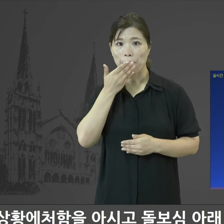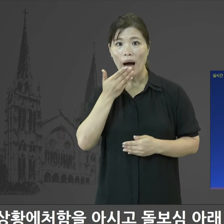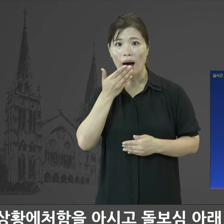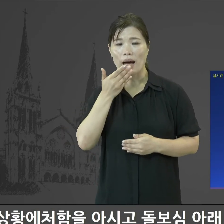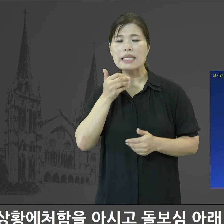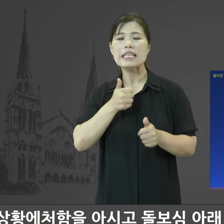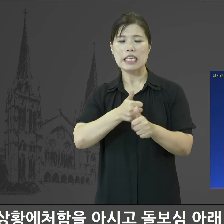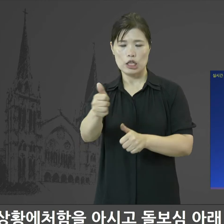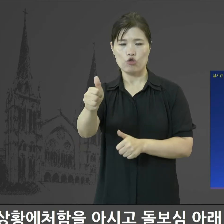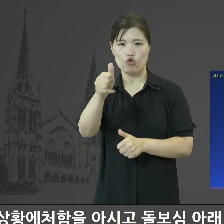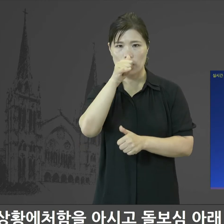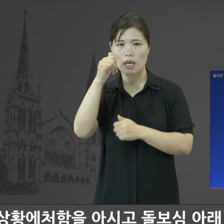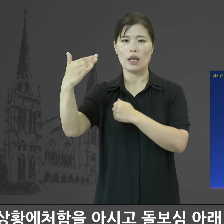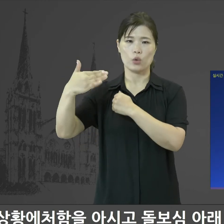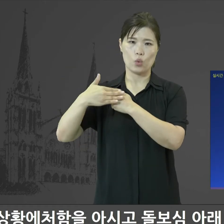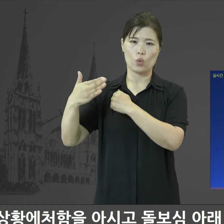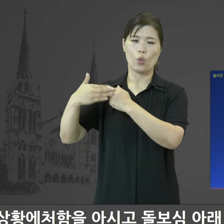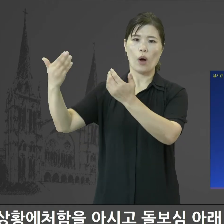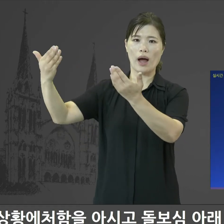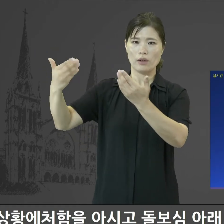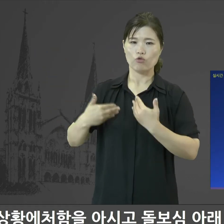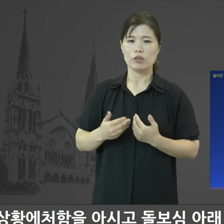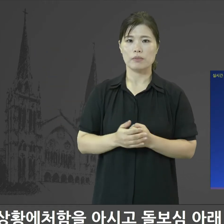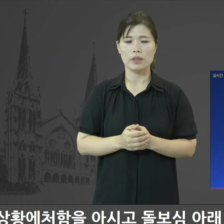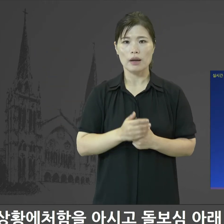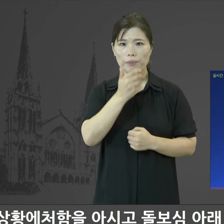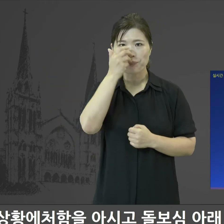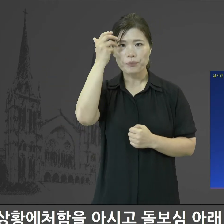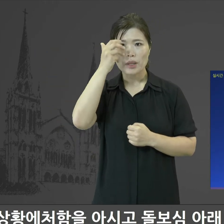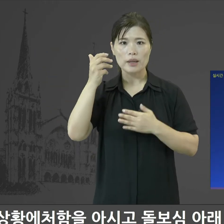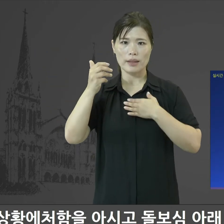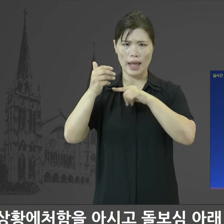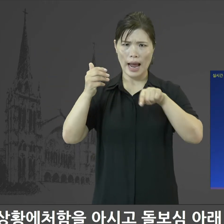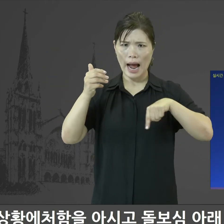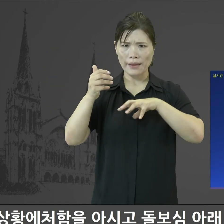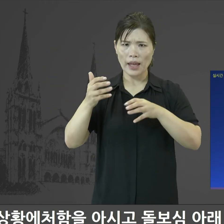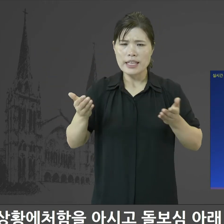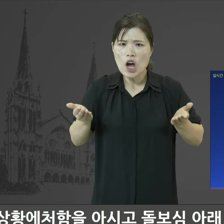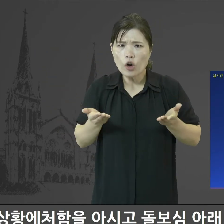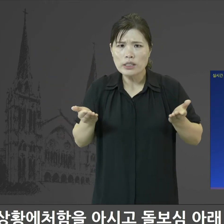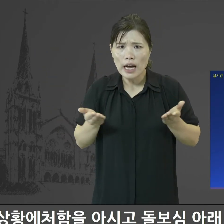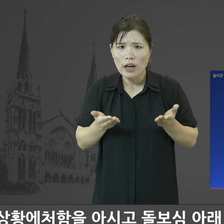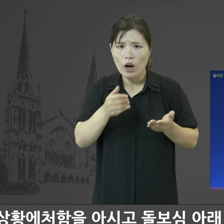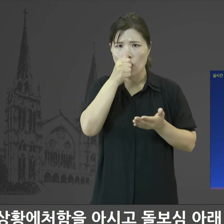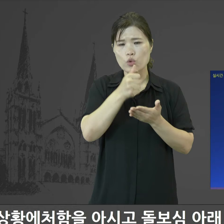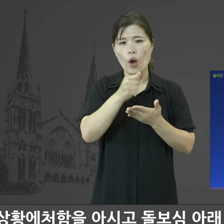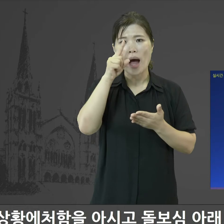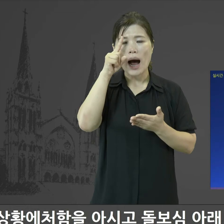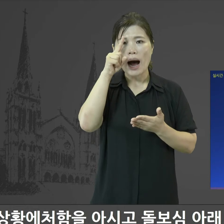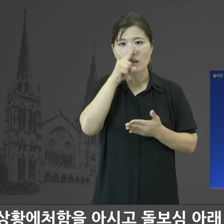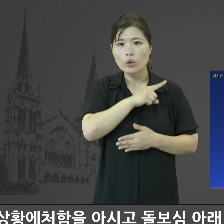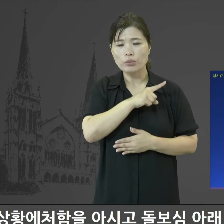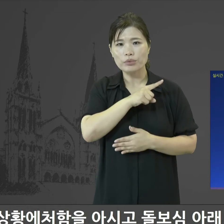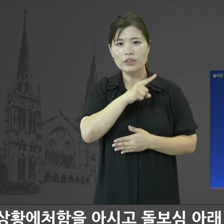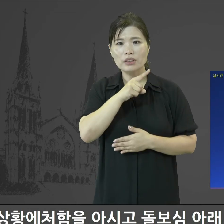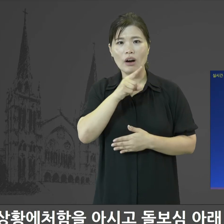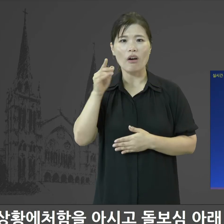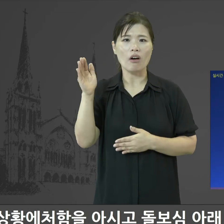도와주신다는 것입니다. 성령님이 우리 안에 역사하셔서 우리를 우리의 죄악들로부터 점점 더